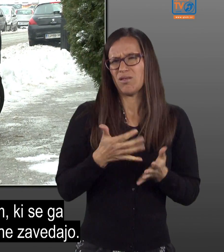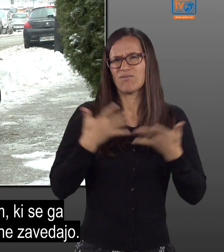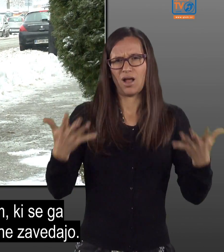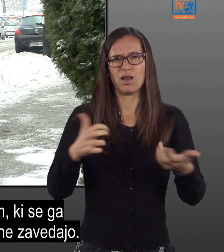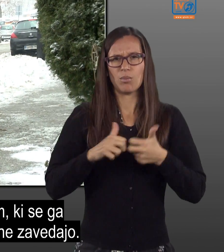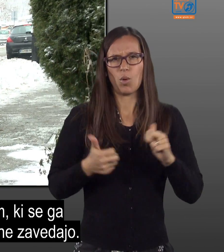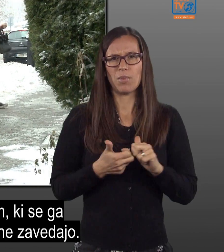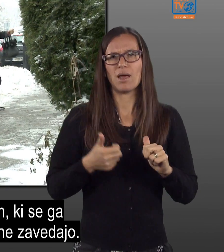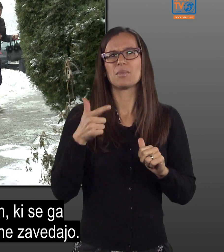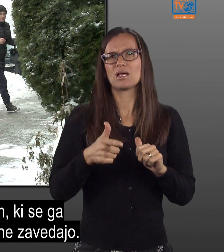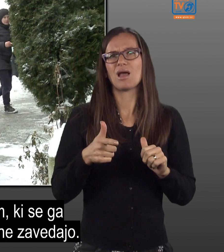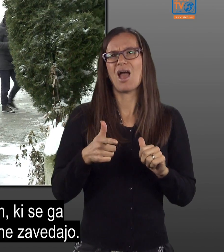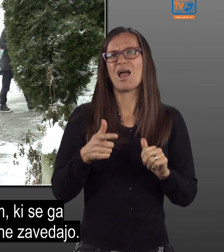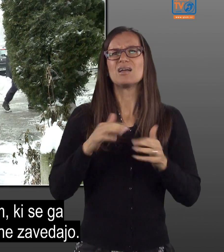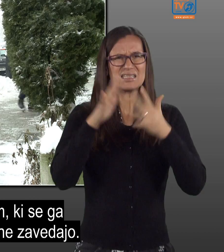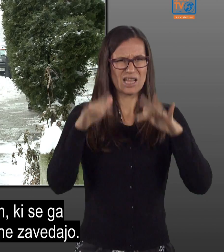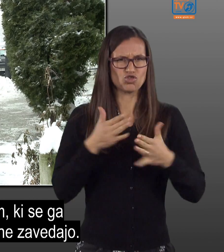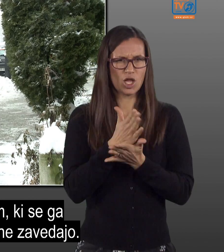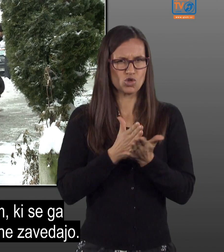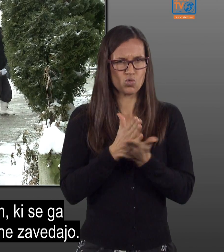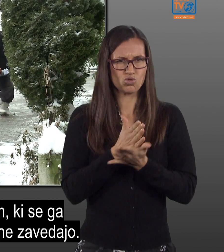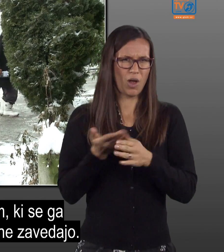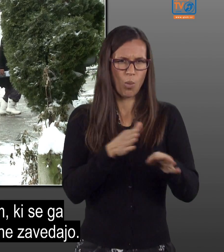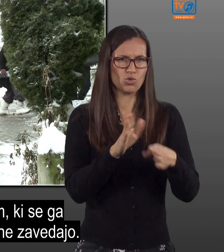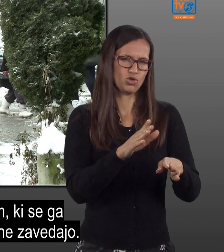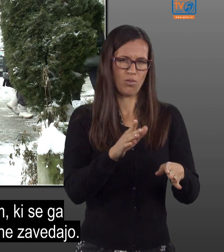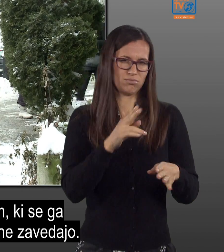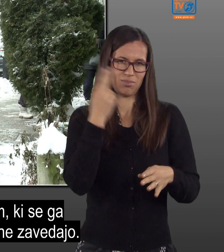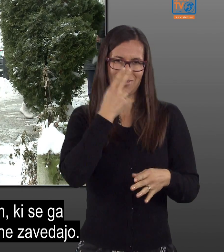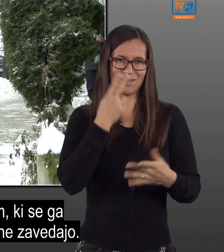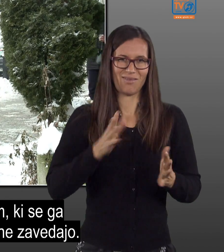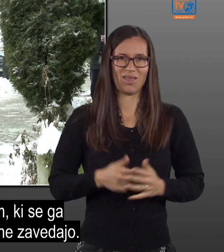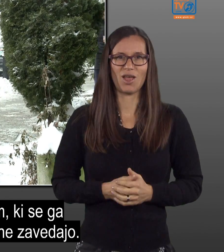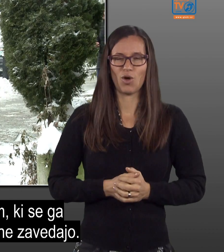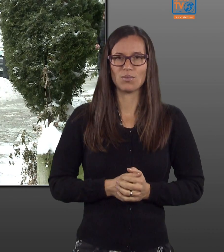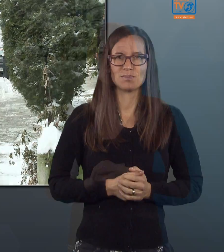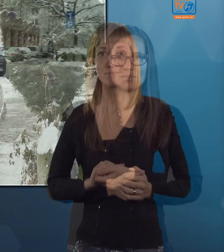ki ga, bom rekel, te snežne službe se ne zavedajo.